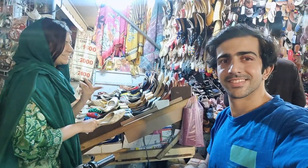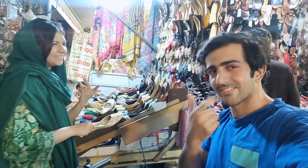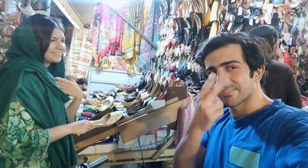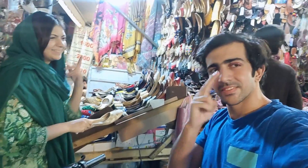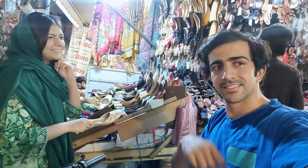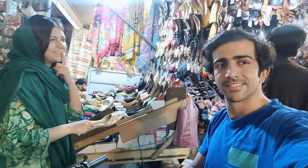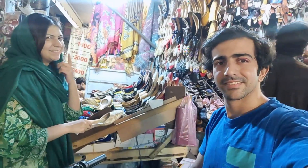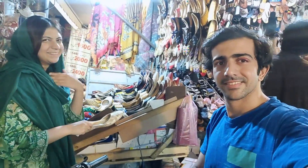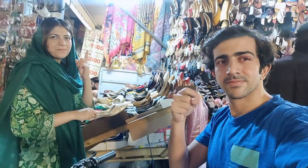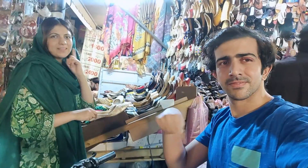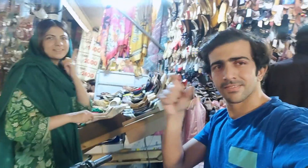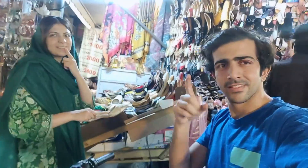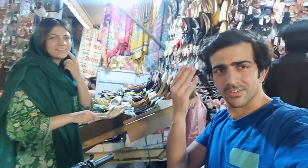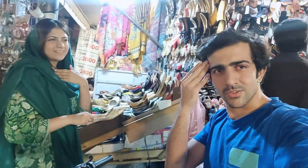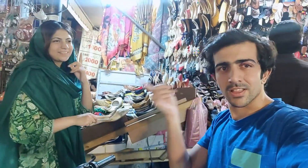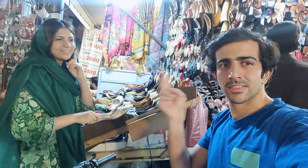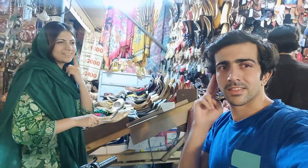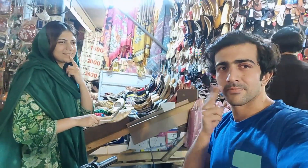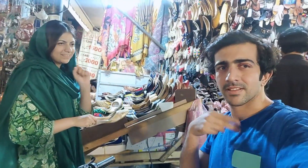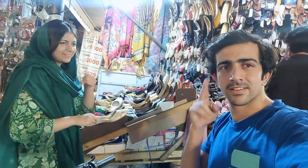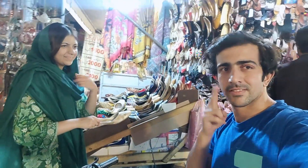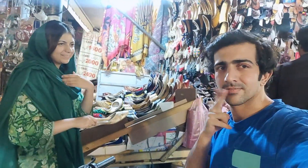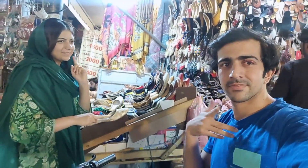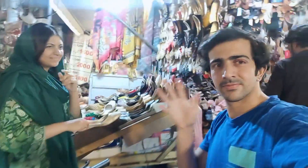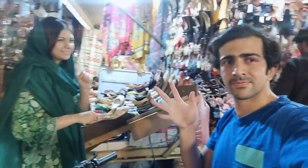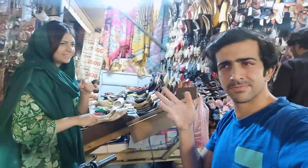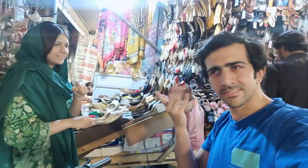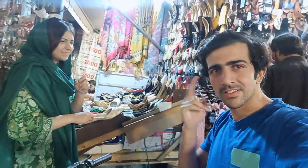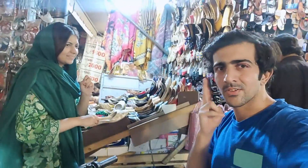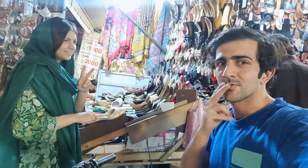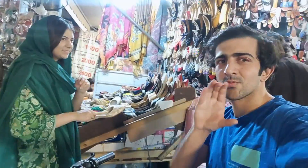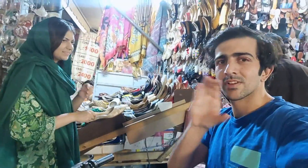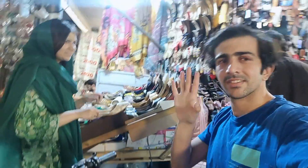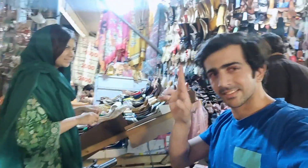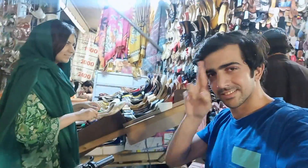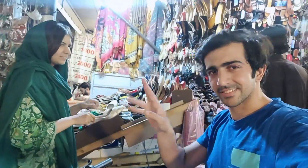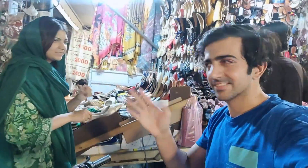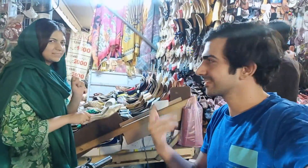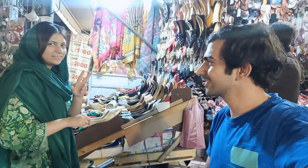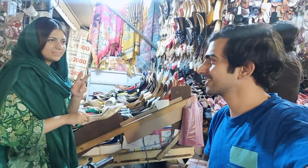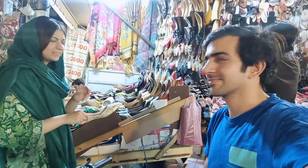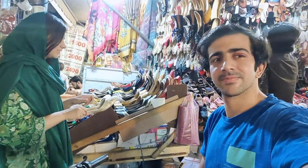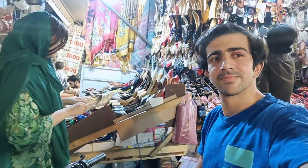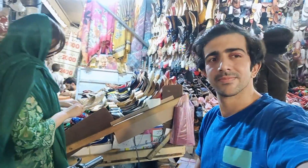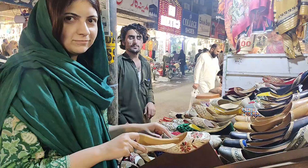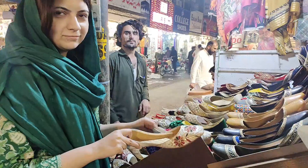क्या साइन लैंग्वेज में बात कर रहे हैं। छोड़ो, हम दोनों डेफ हैं। हाँ नहीं, सब सब समझ रहे हैं शायद, दोनों डेफ